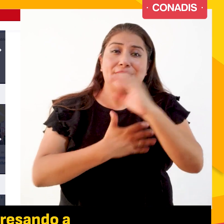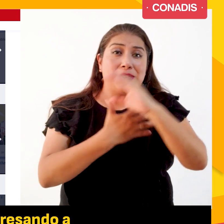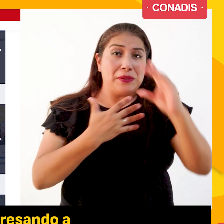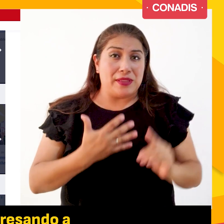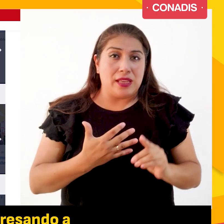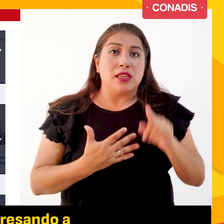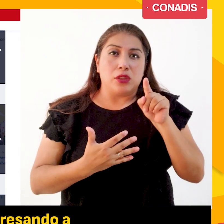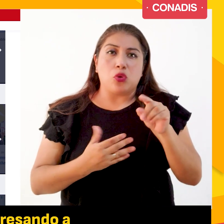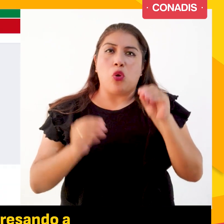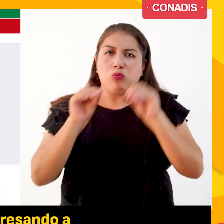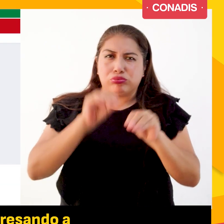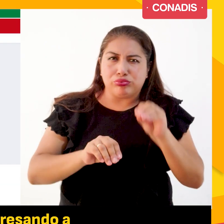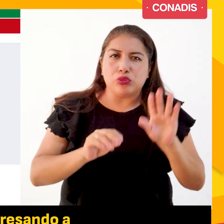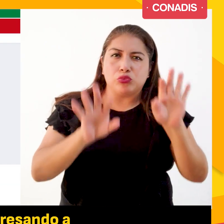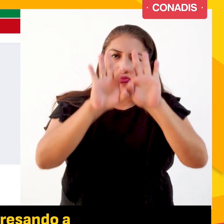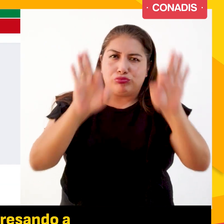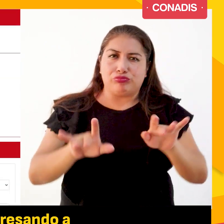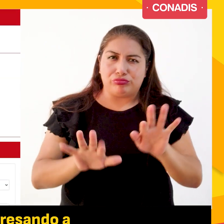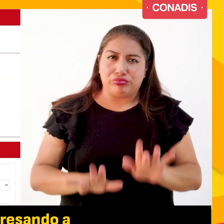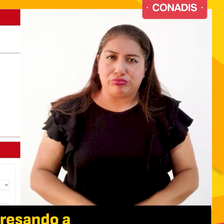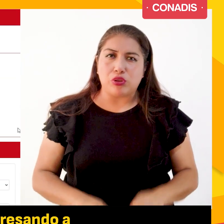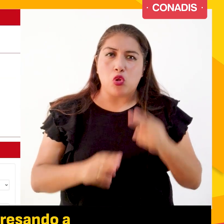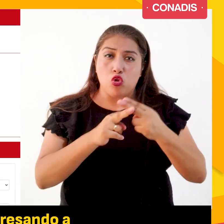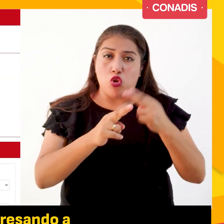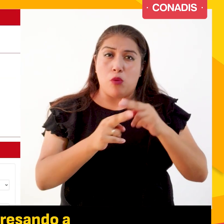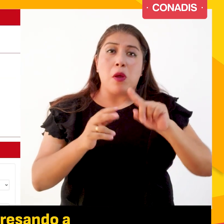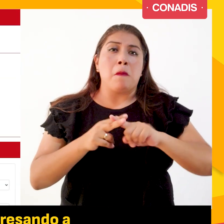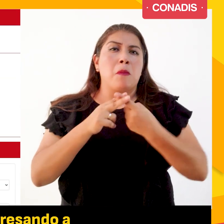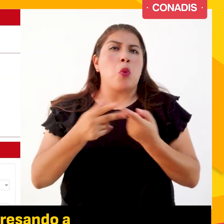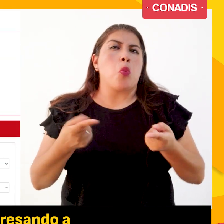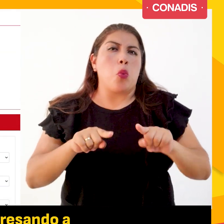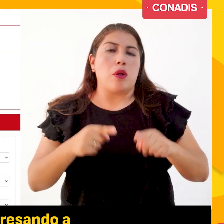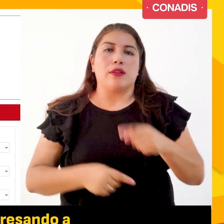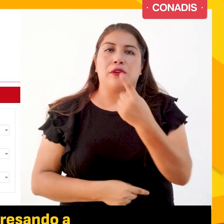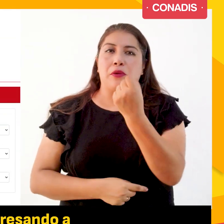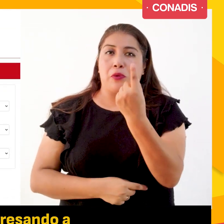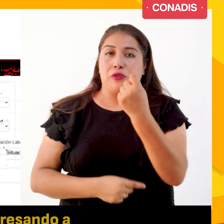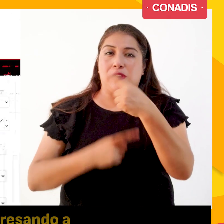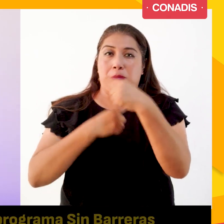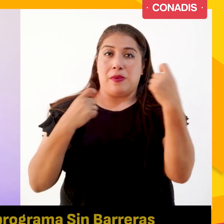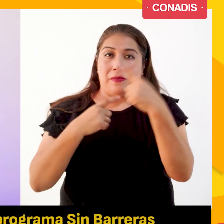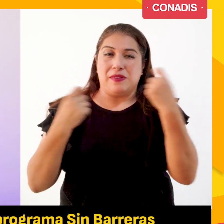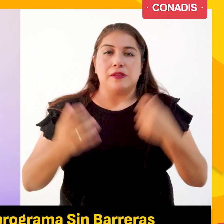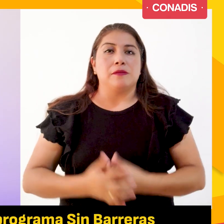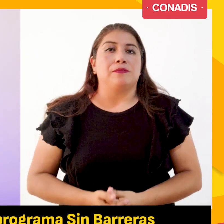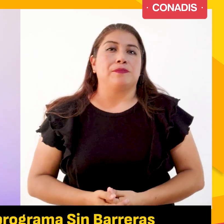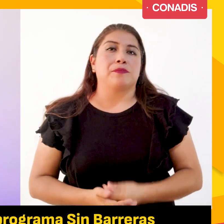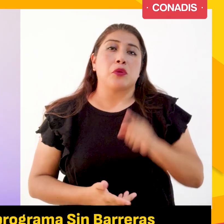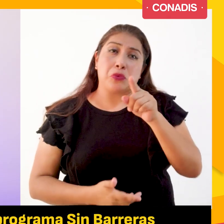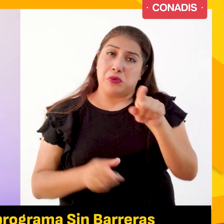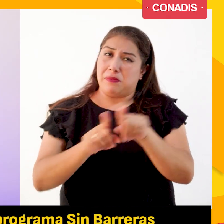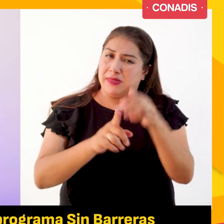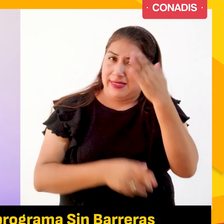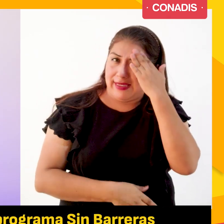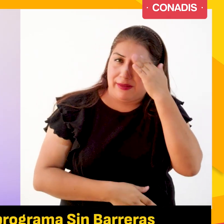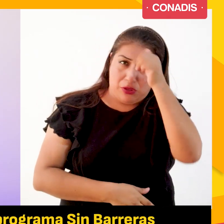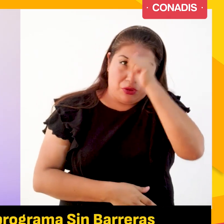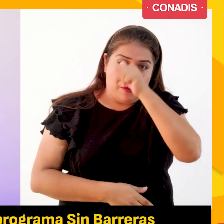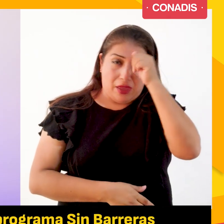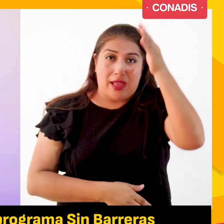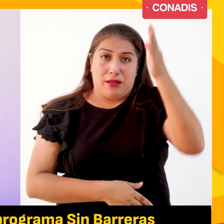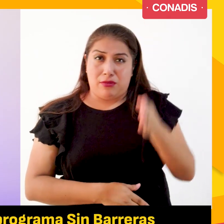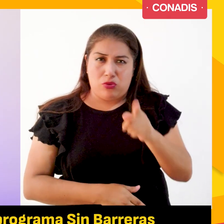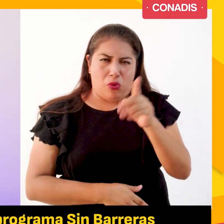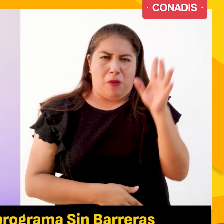www.gov.pe/conadis y llena el formulario con tus datos. Las clases inician desde el 11 de marzo. Y como todos los domingos, no te pierdas